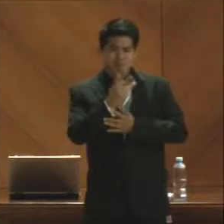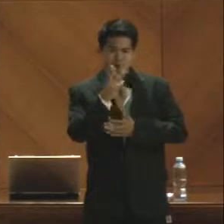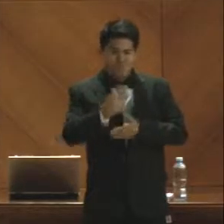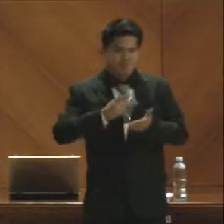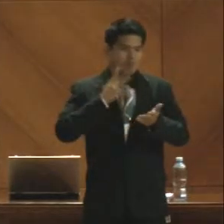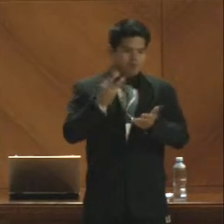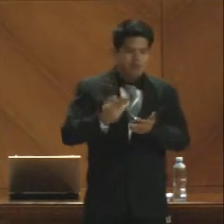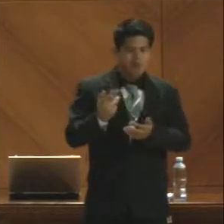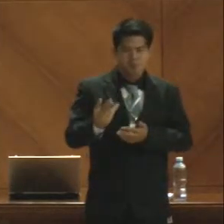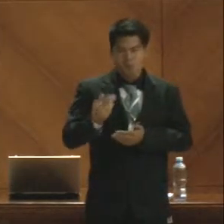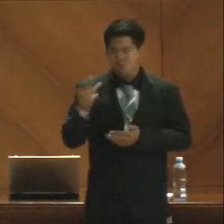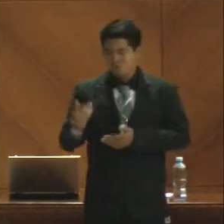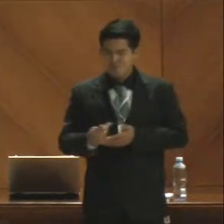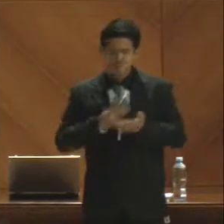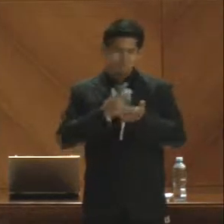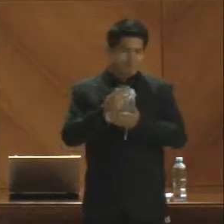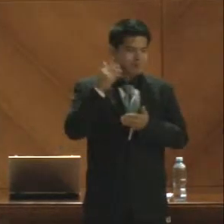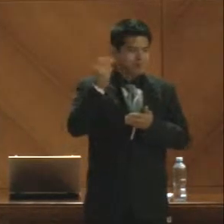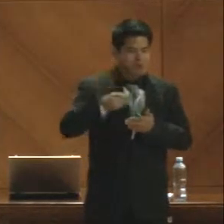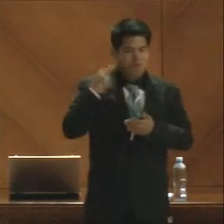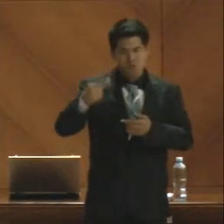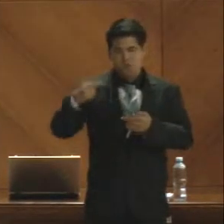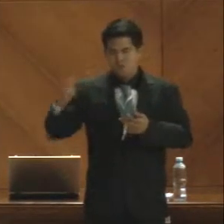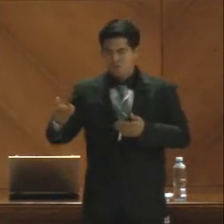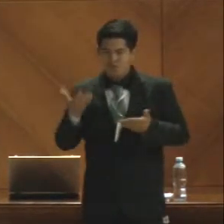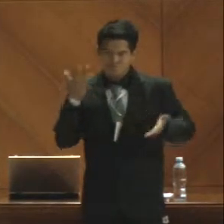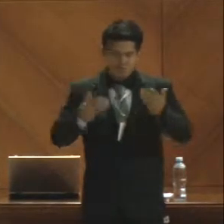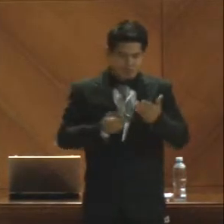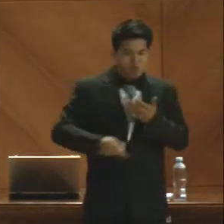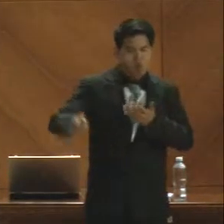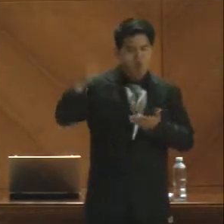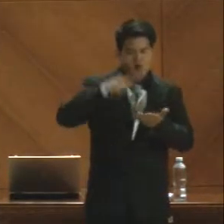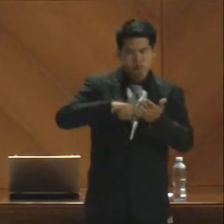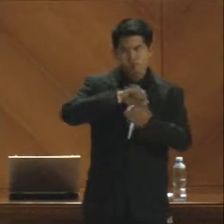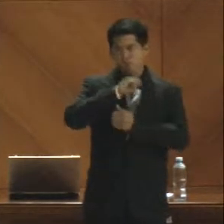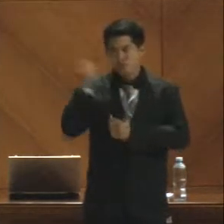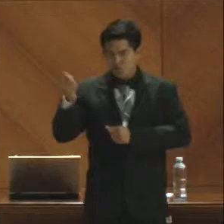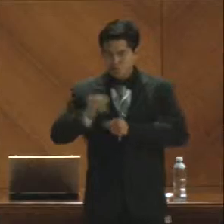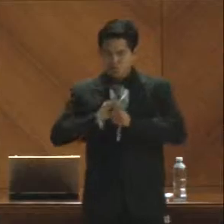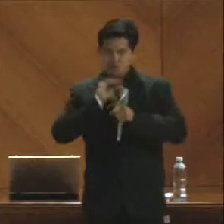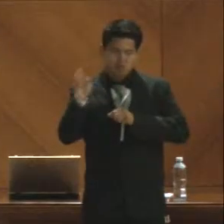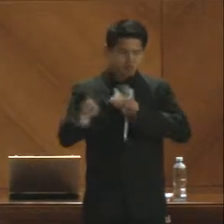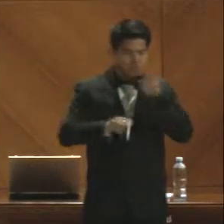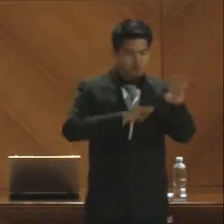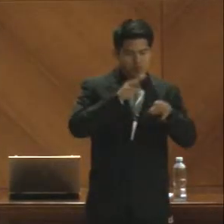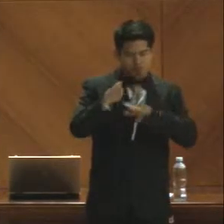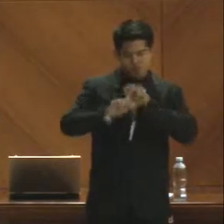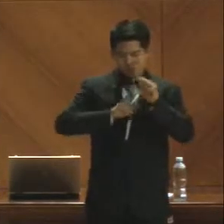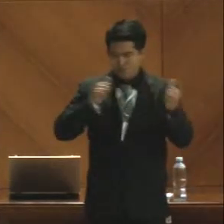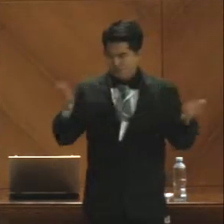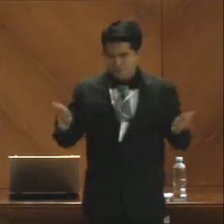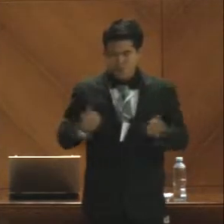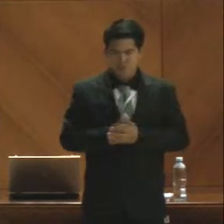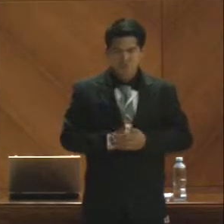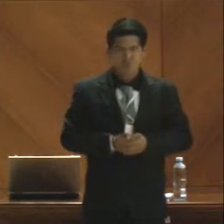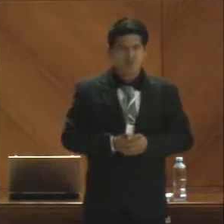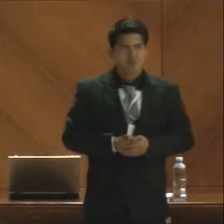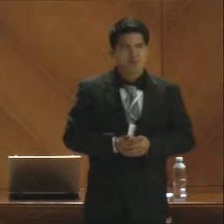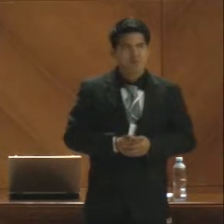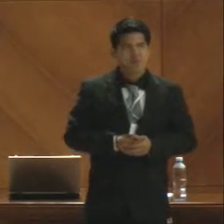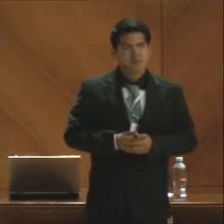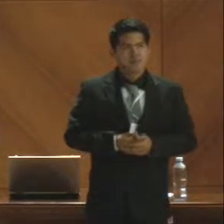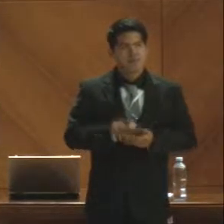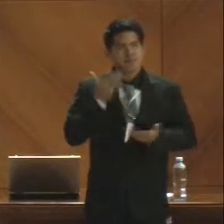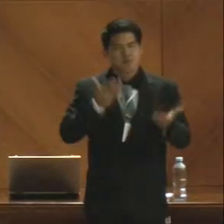cosa cuando pagamos una vez por el desarrollo y luego lo volvemos a implementar en otras instituciones públicas. Tenemos también